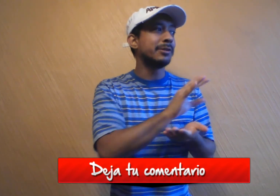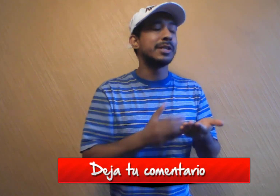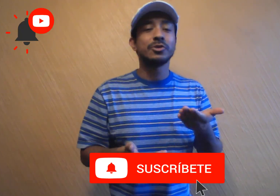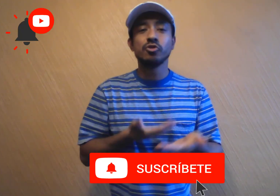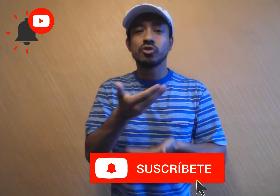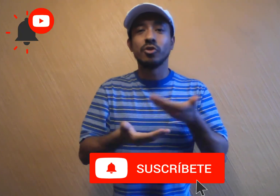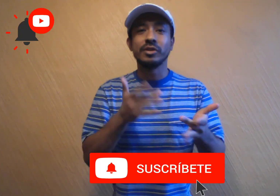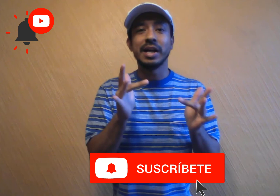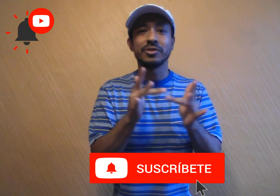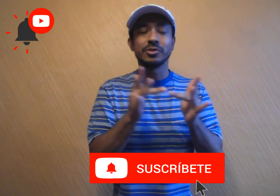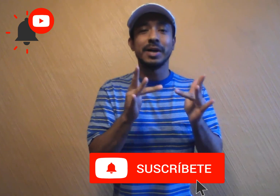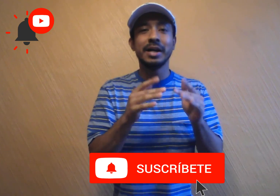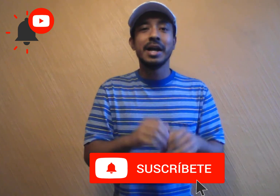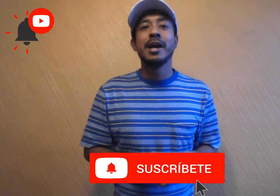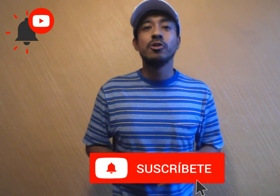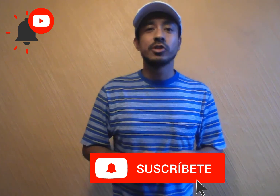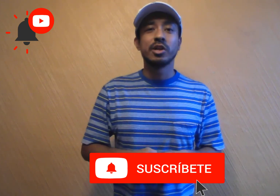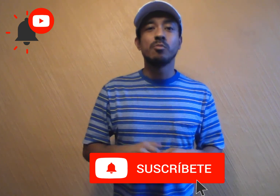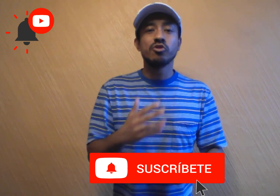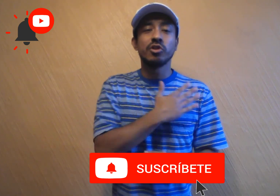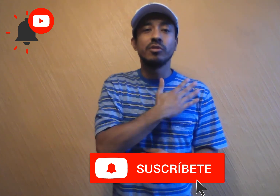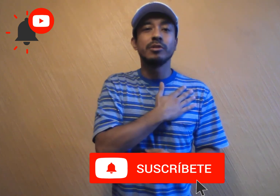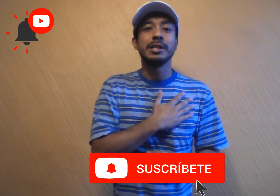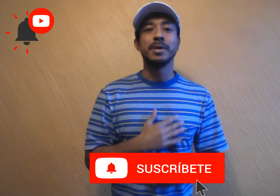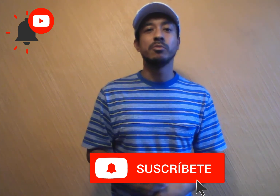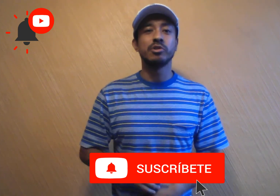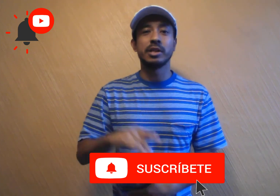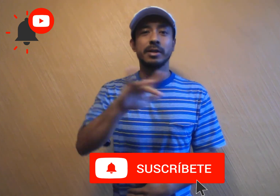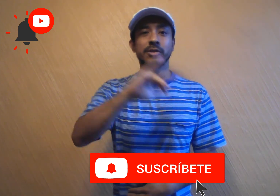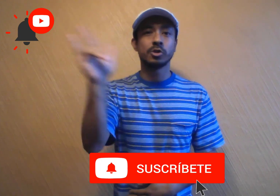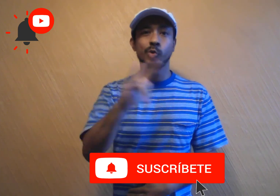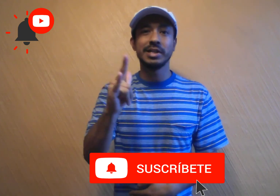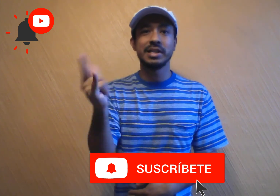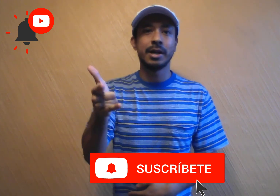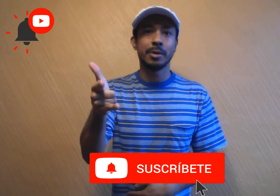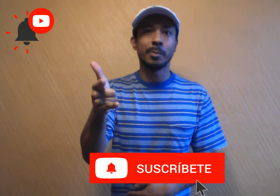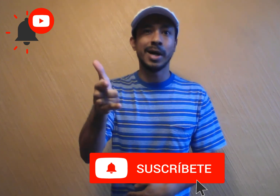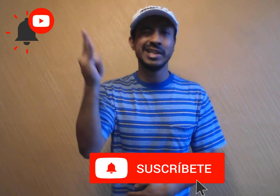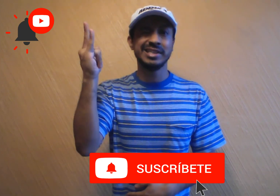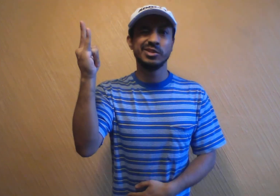varios de sus contactos, ¿va? Los quiero mucho, les mando muchos abrazos, cuídense, bye.